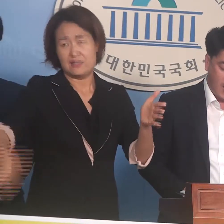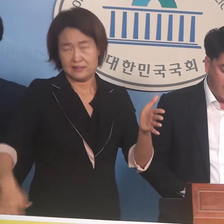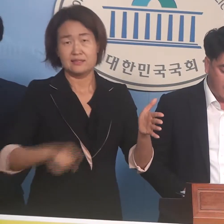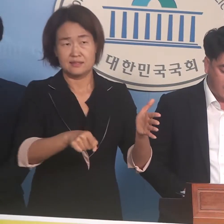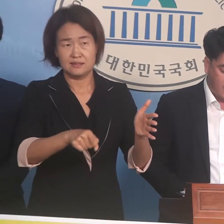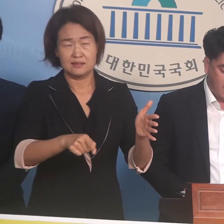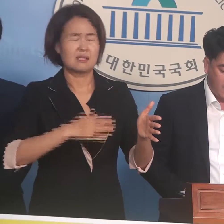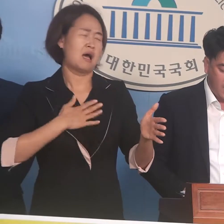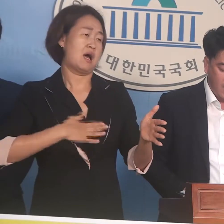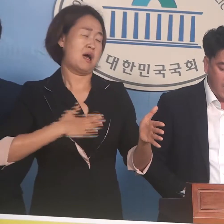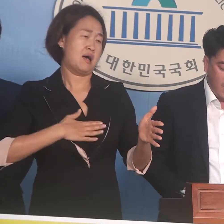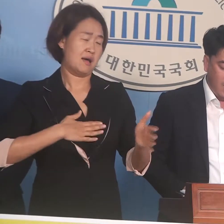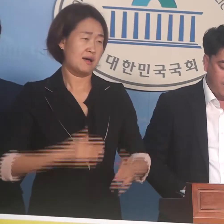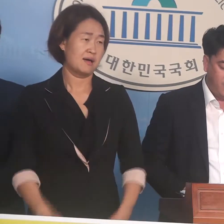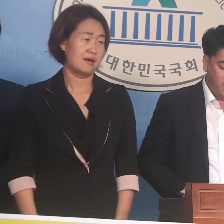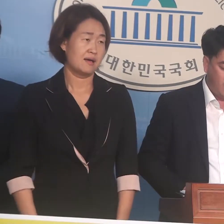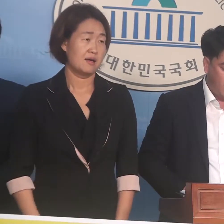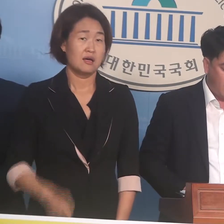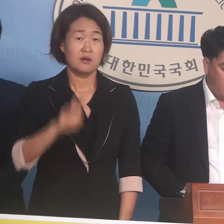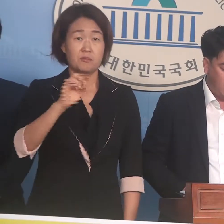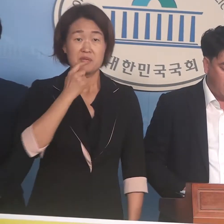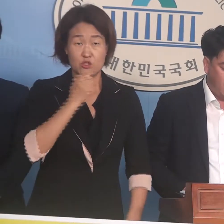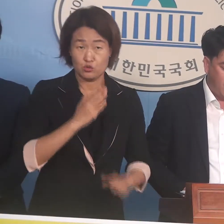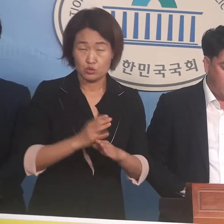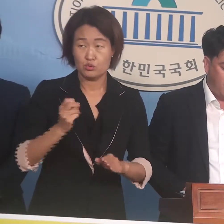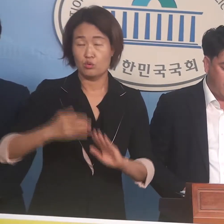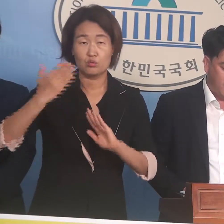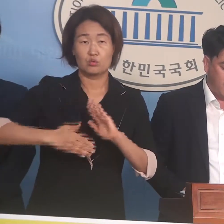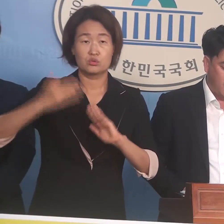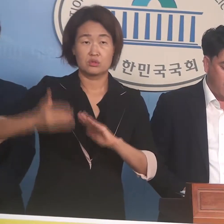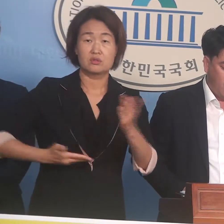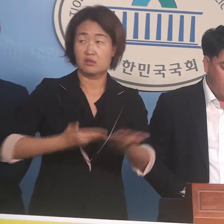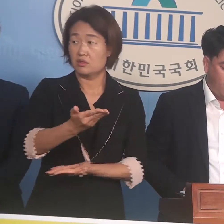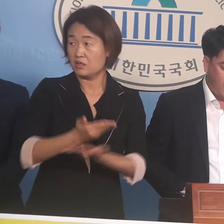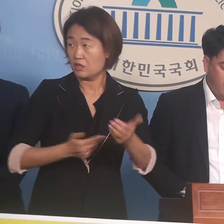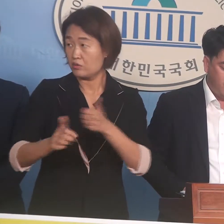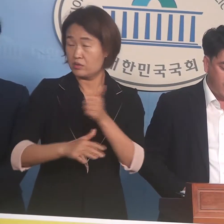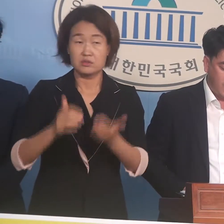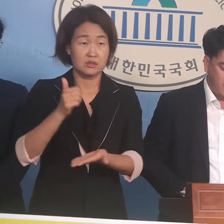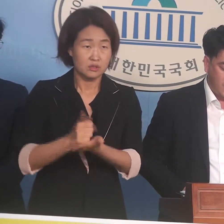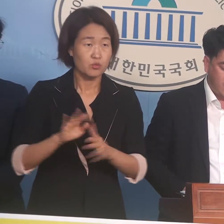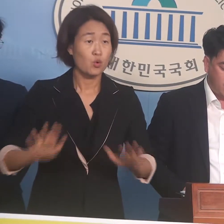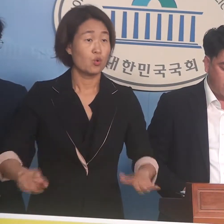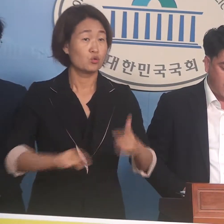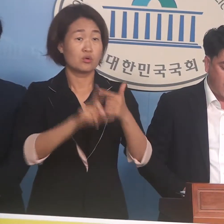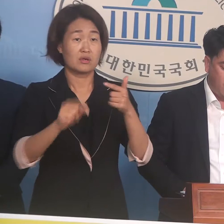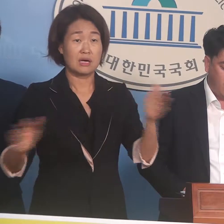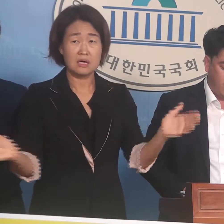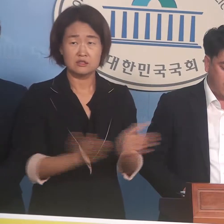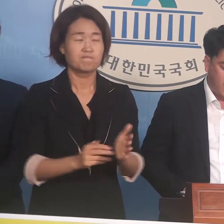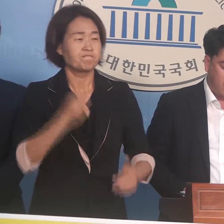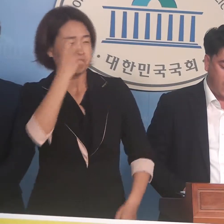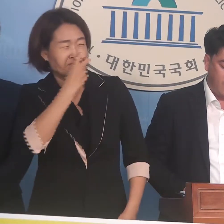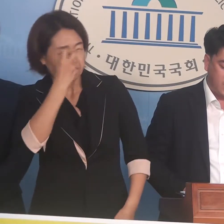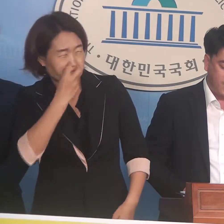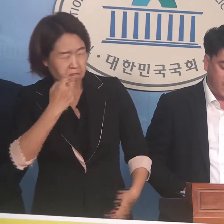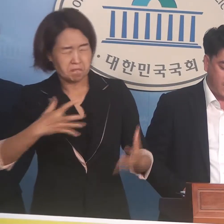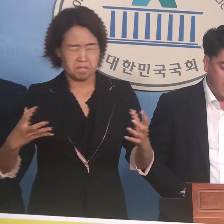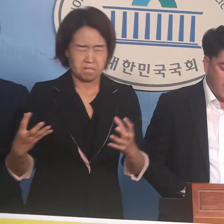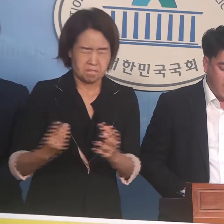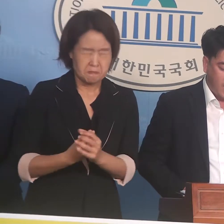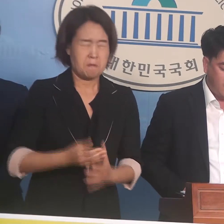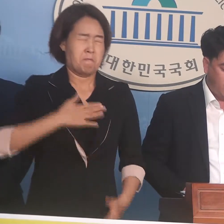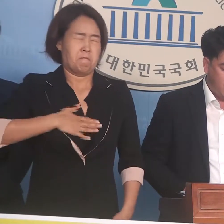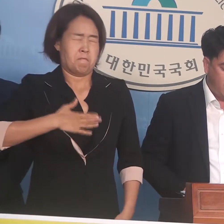상태로 알려졌다. 민주당과 공정거래위원회는 올해 6월까지 조사가 완료될 것이라고